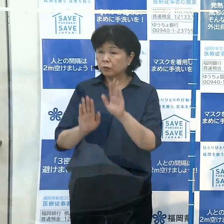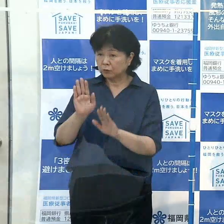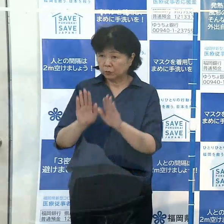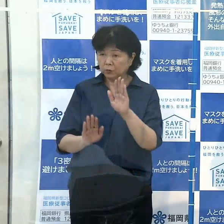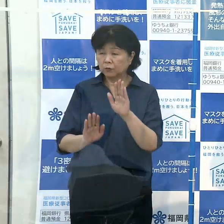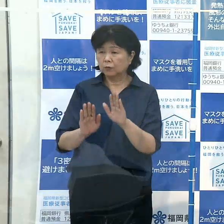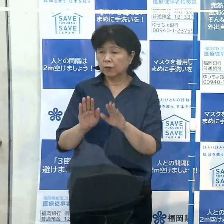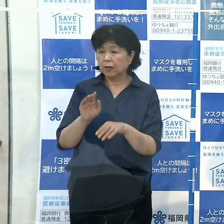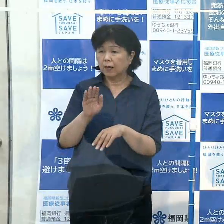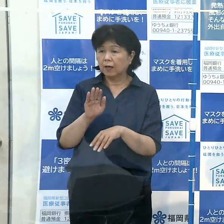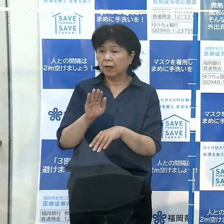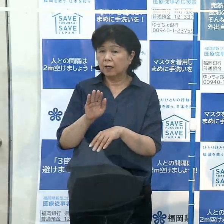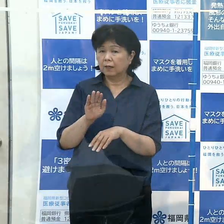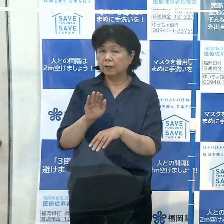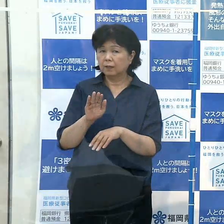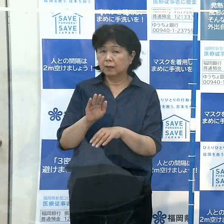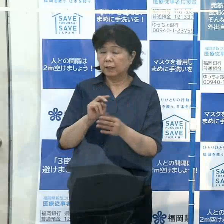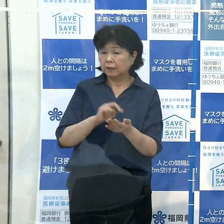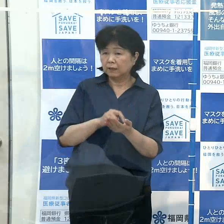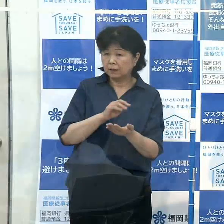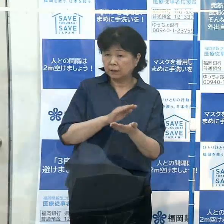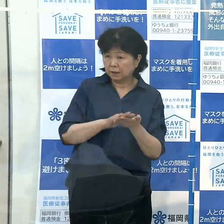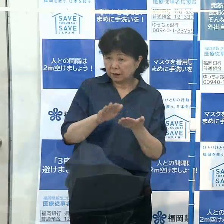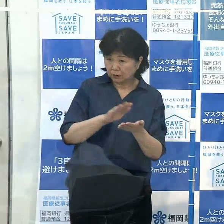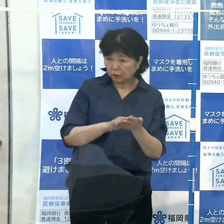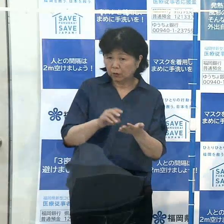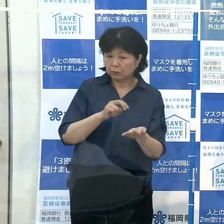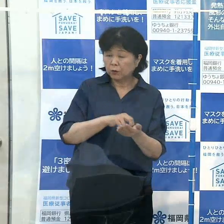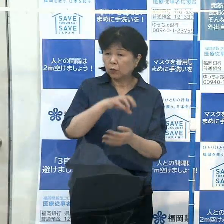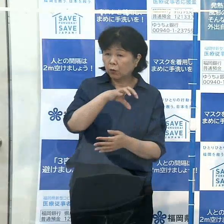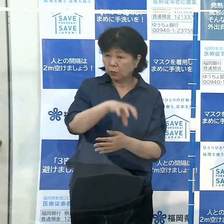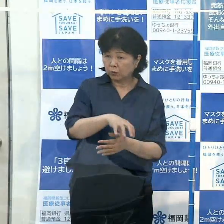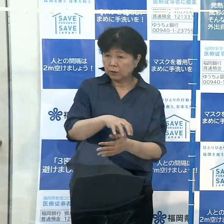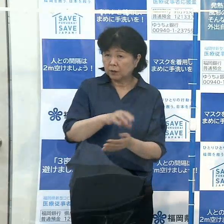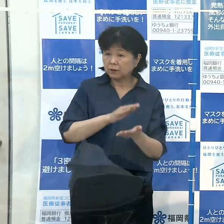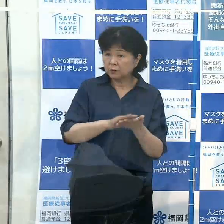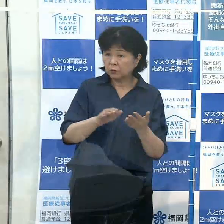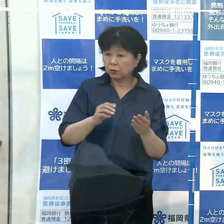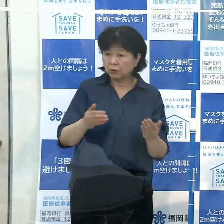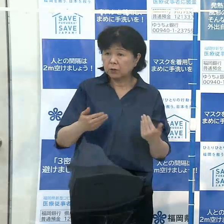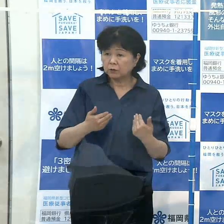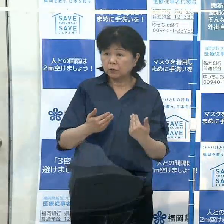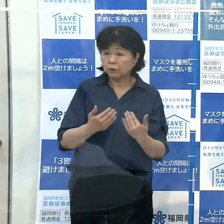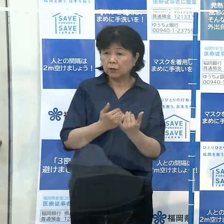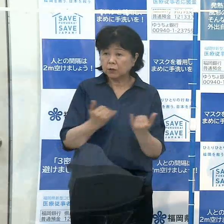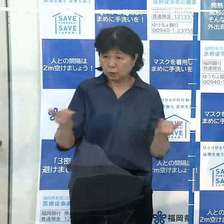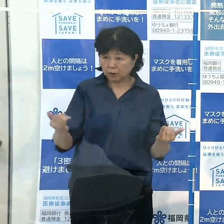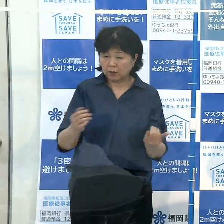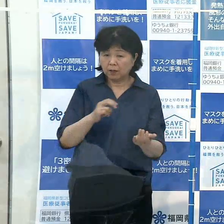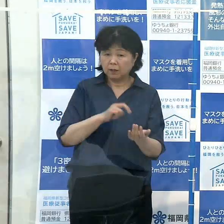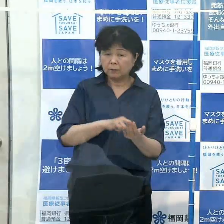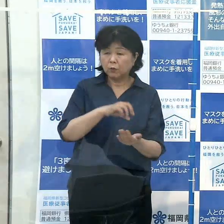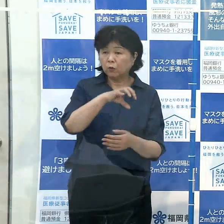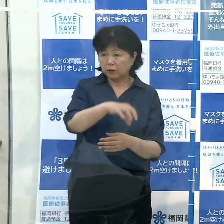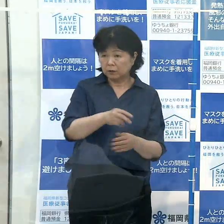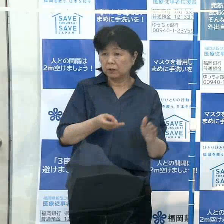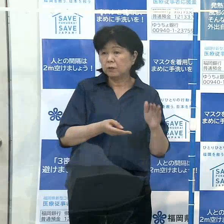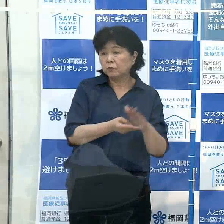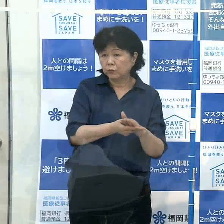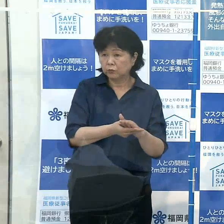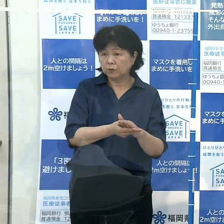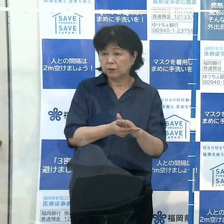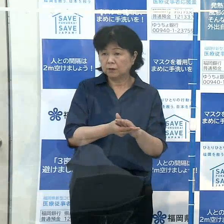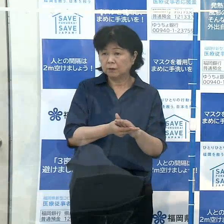もって医療機関でもって治療を要する方はもう医療機関に入っていただ